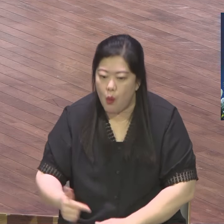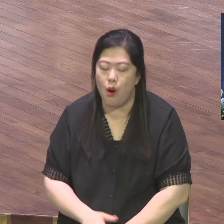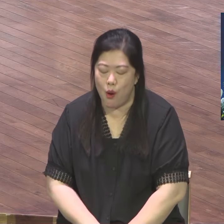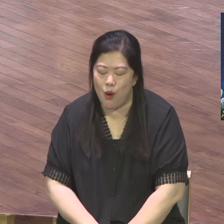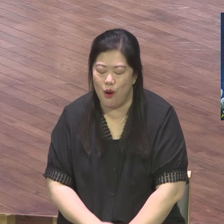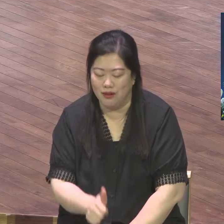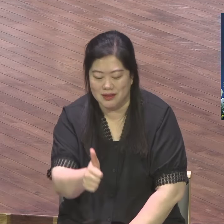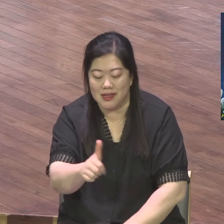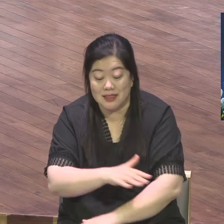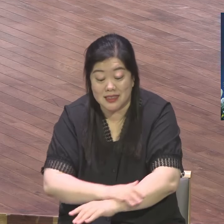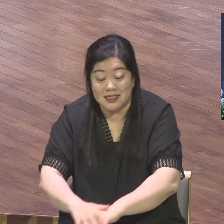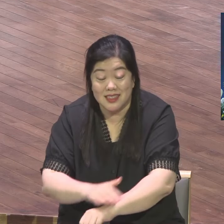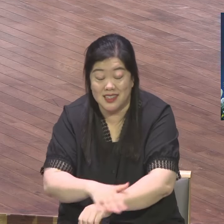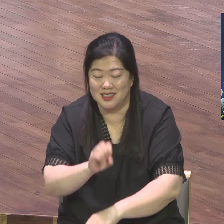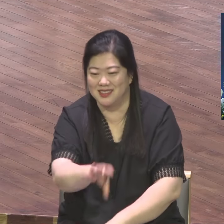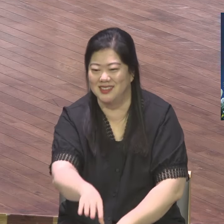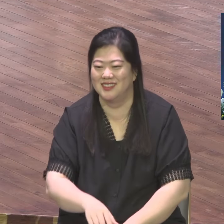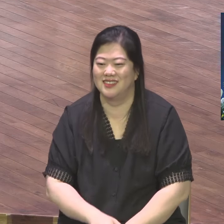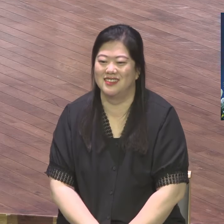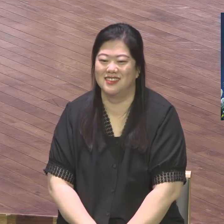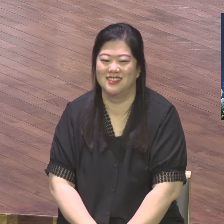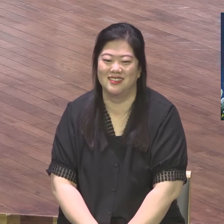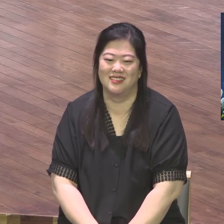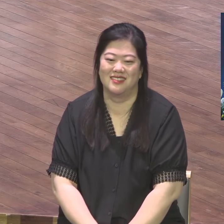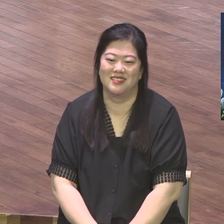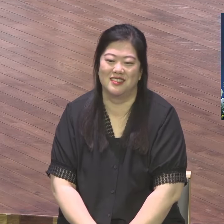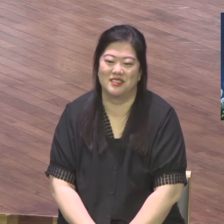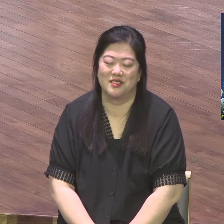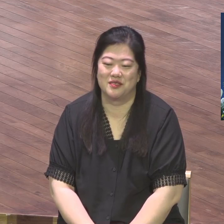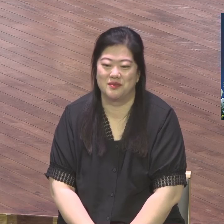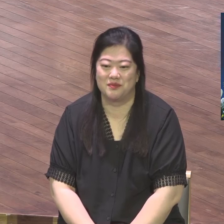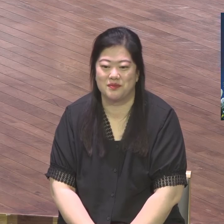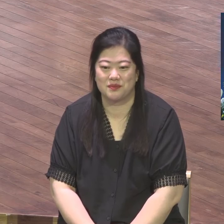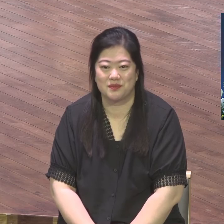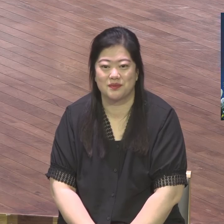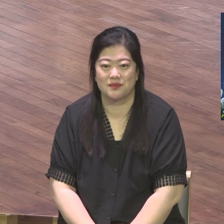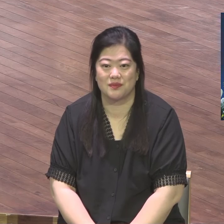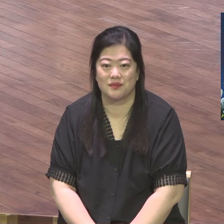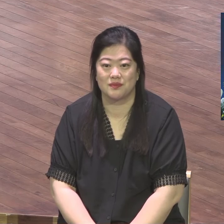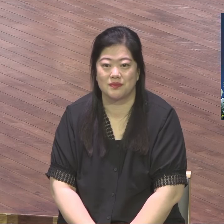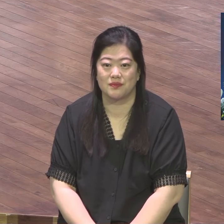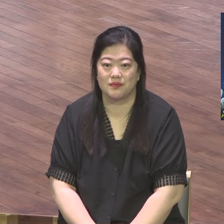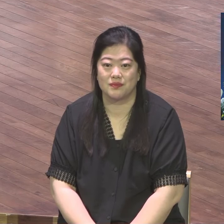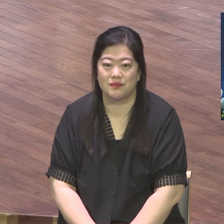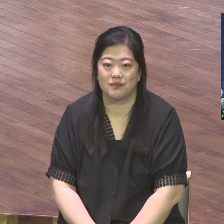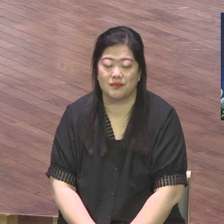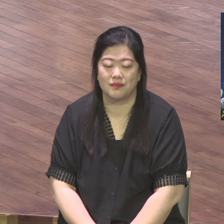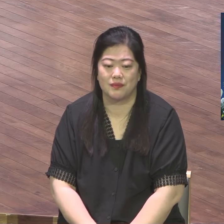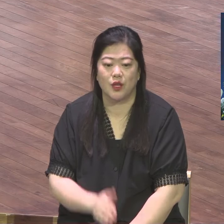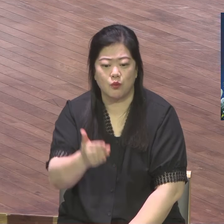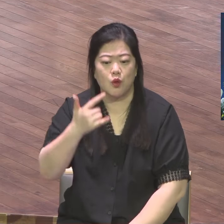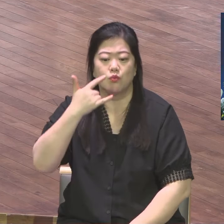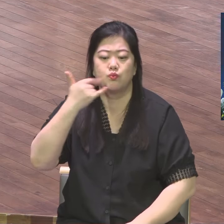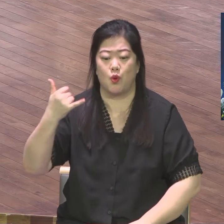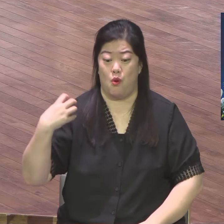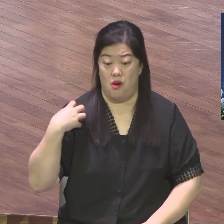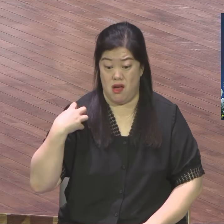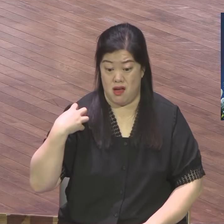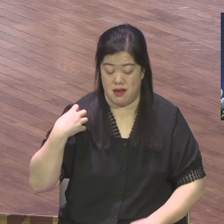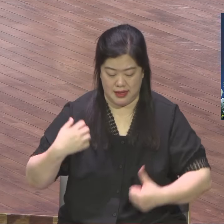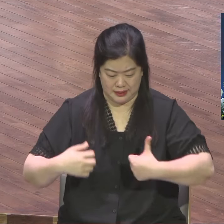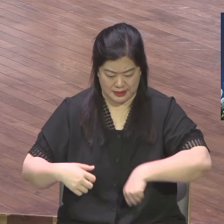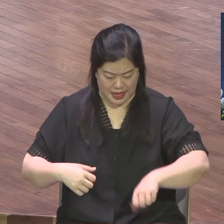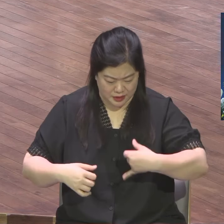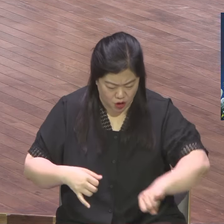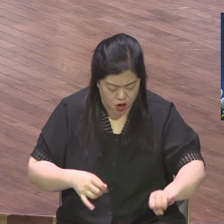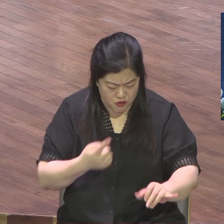공무원 하다가 세상 모르고 나오나 다 당연히 아이템이 정확하게 알아야 돼. 절대 워런 버핏이